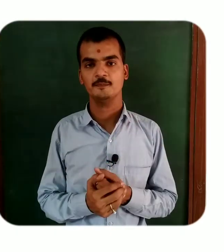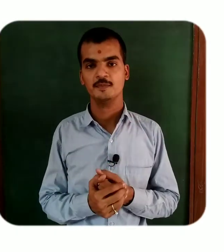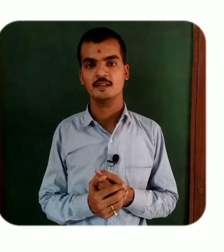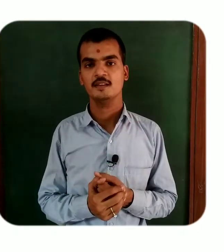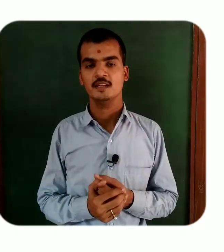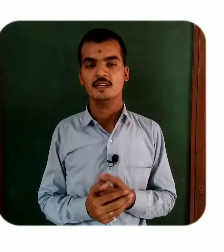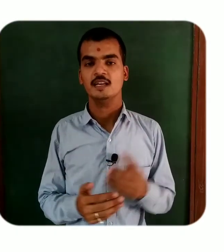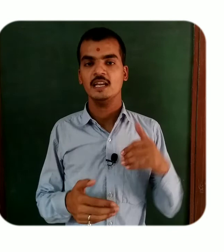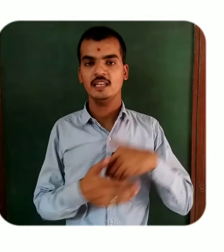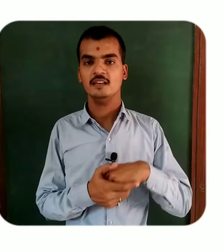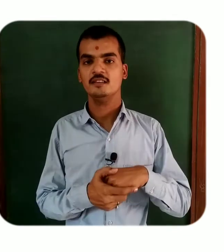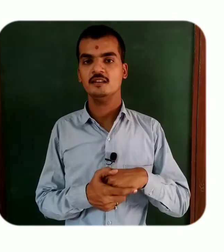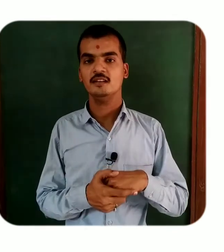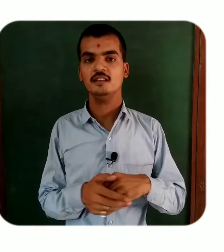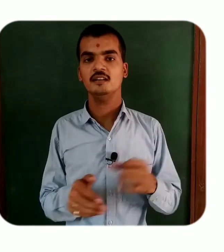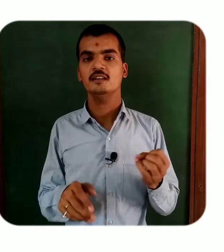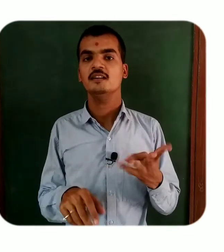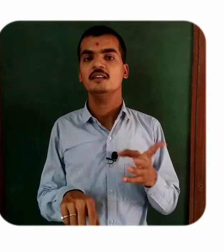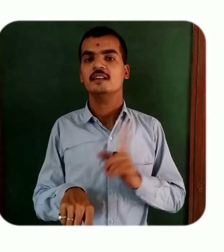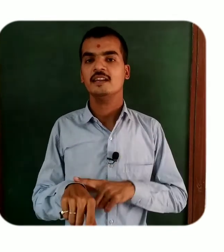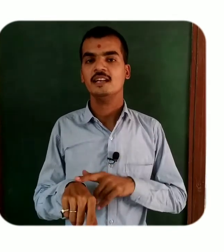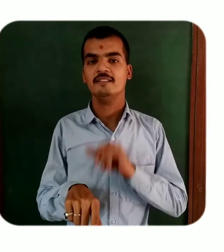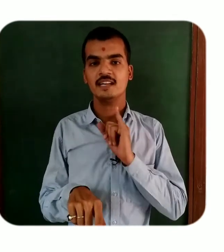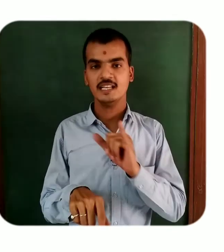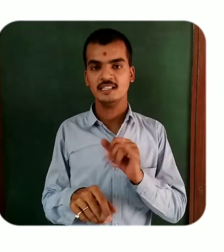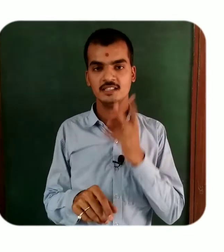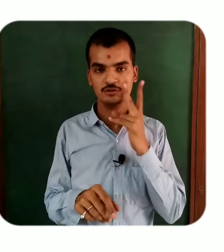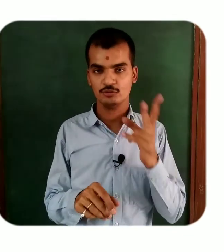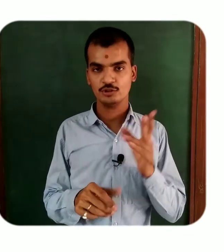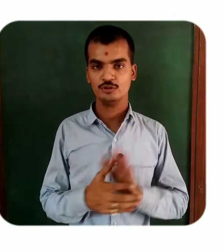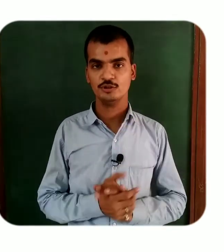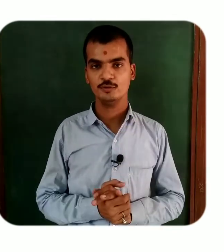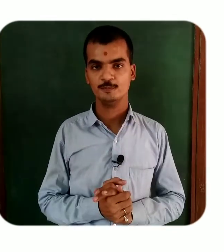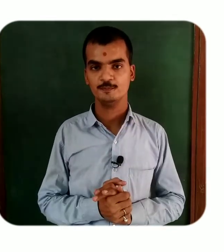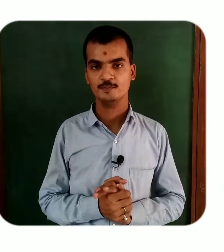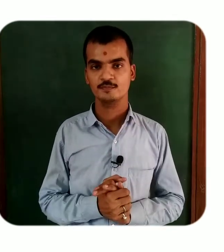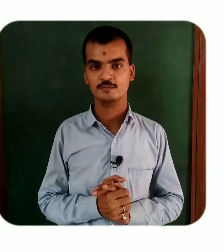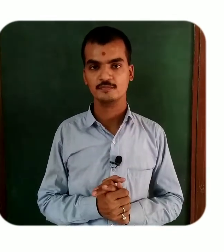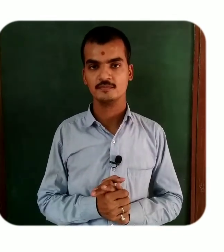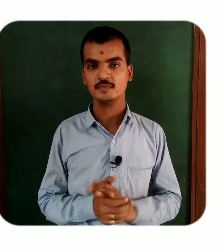છે, એની અંદર કેટલા વાગેલા છે જુઓ તો.